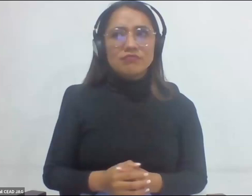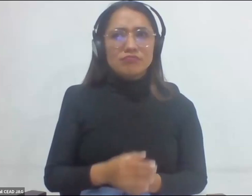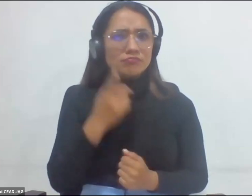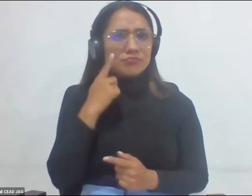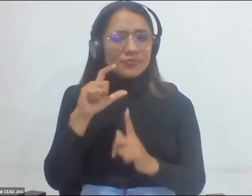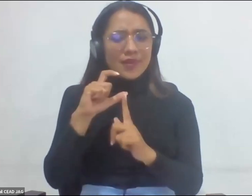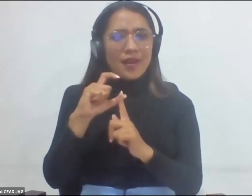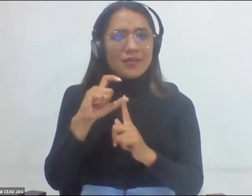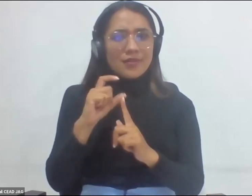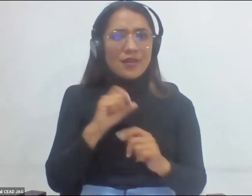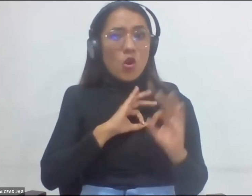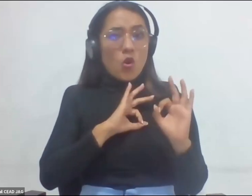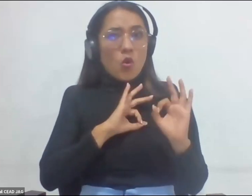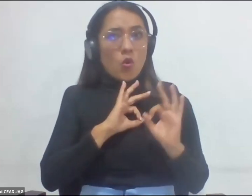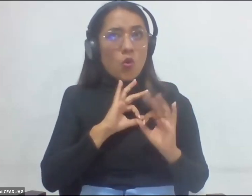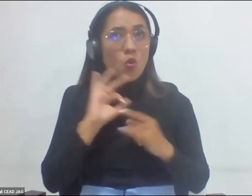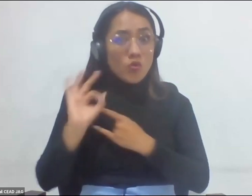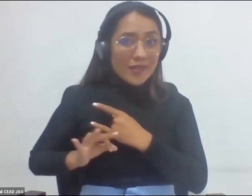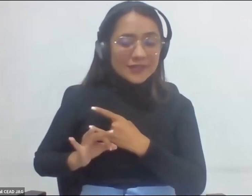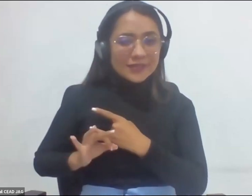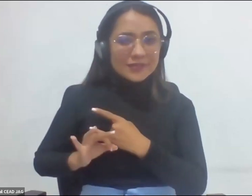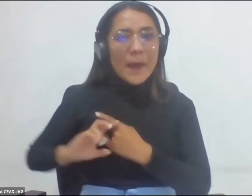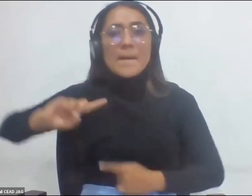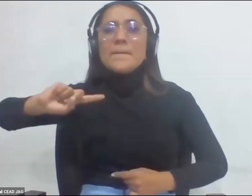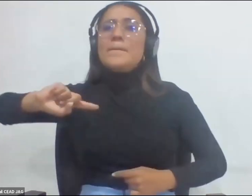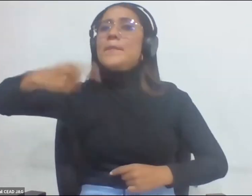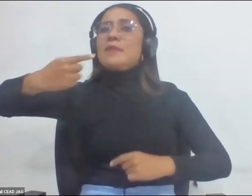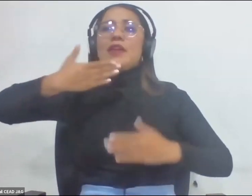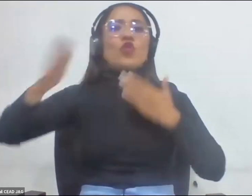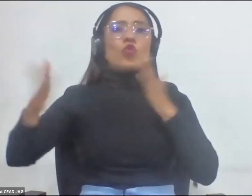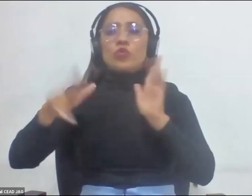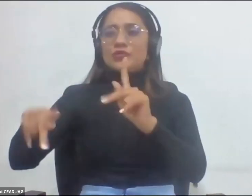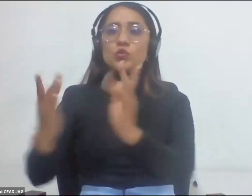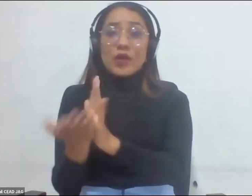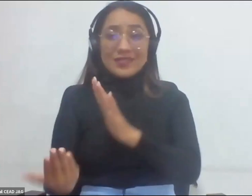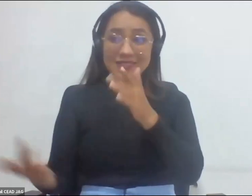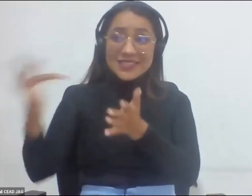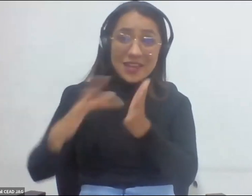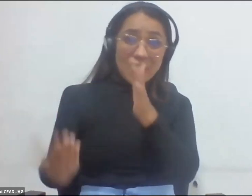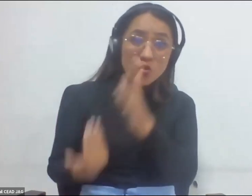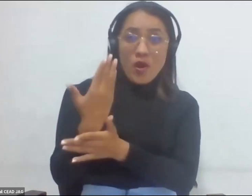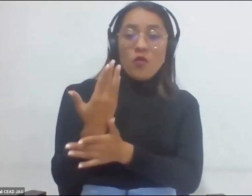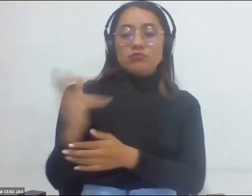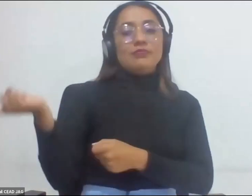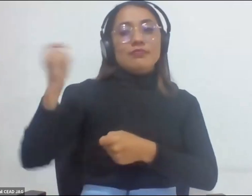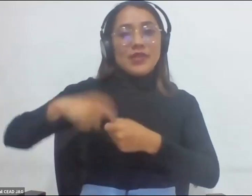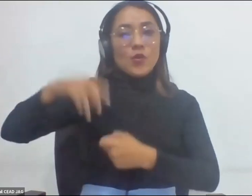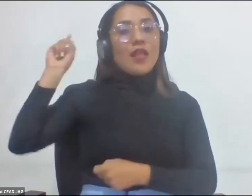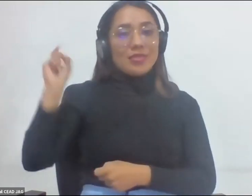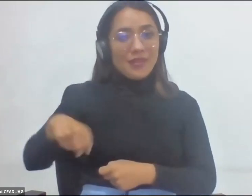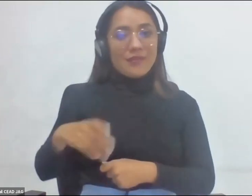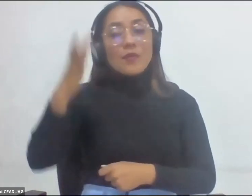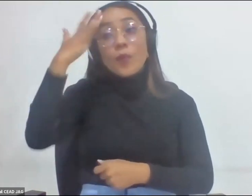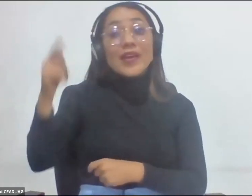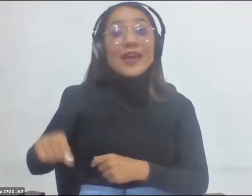categonadista sería el primer curso con un estudiante de matricular porque la cátedra acerca al estudiante al modelo la